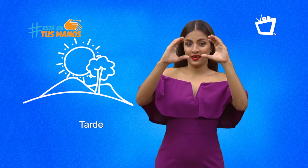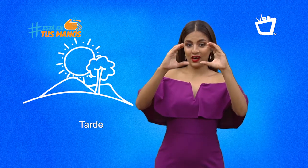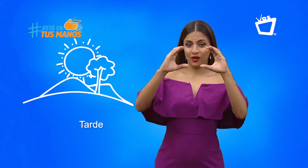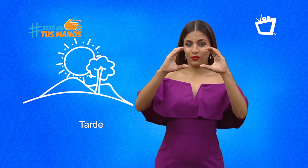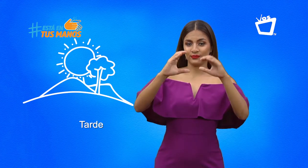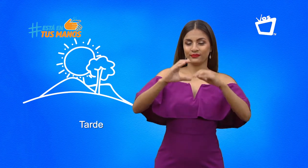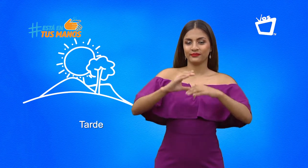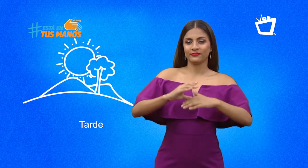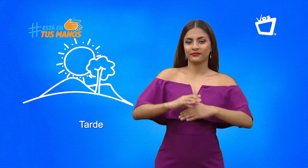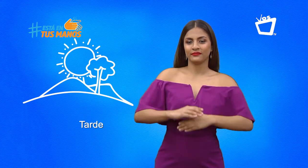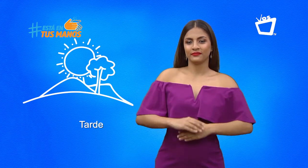tarde